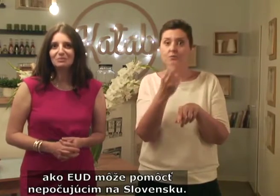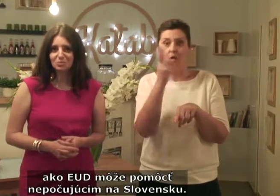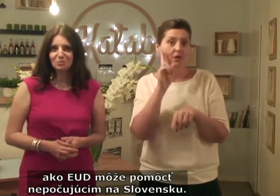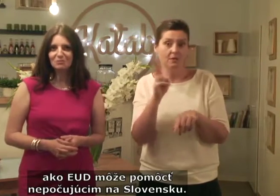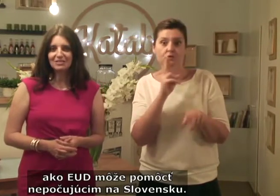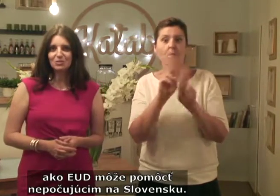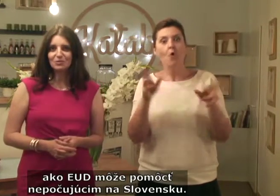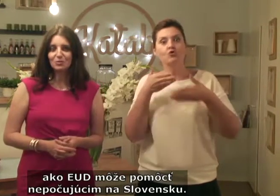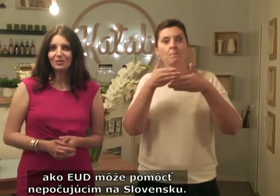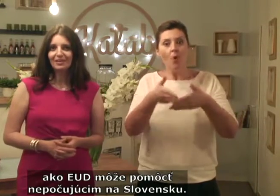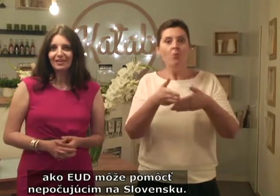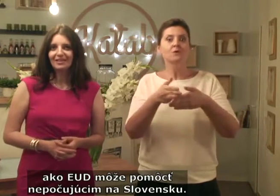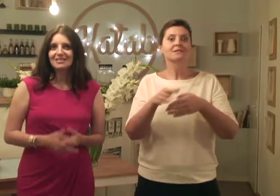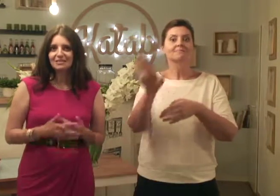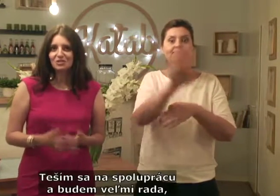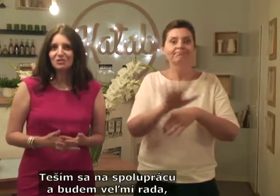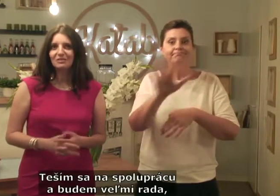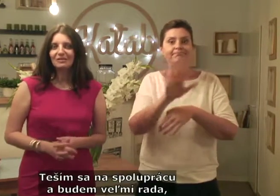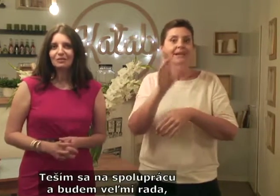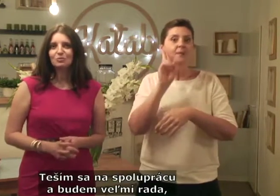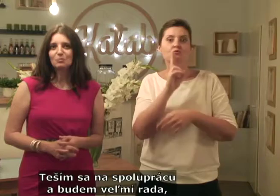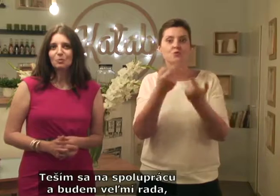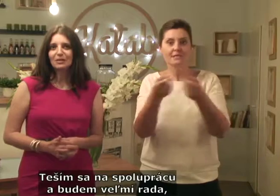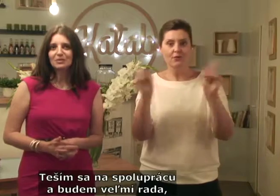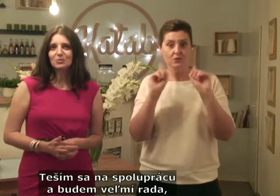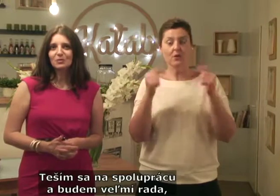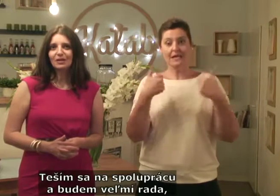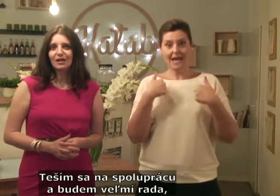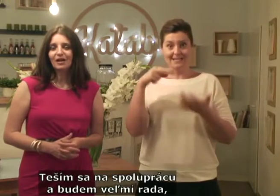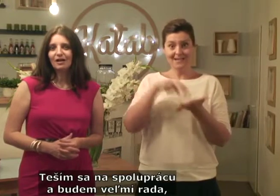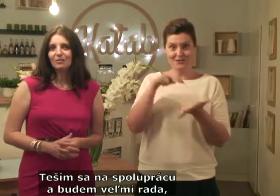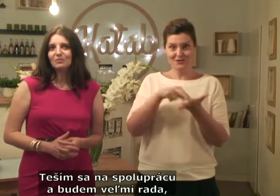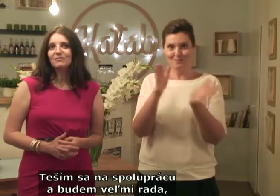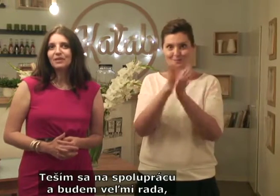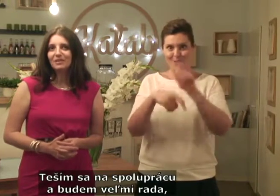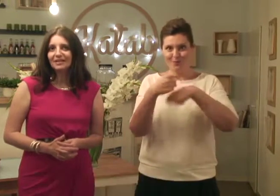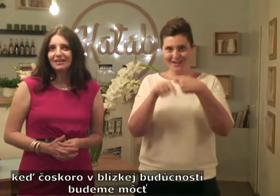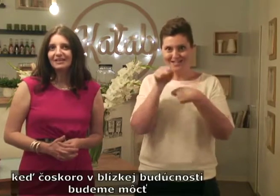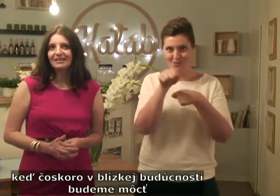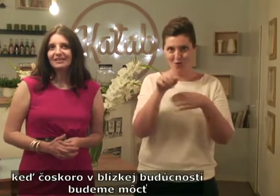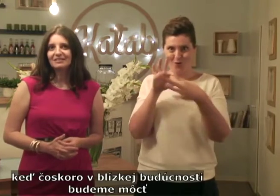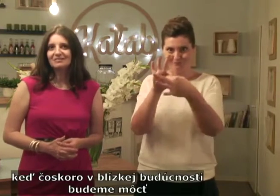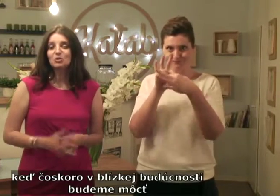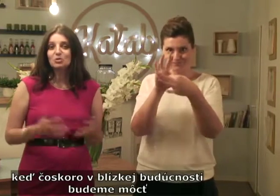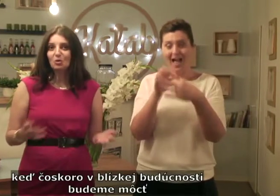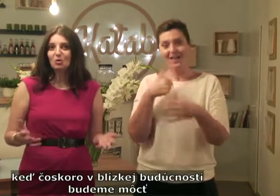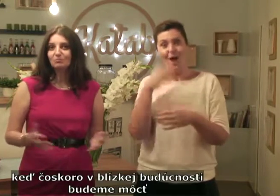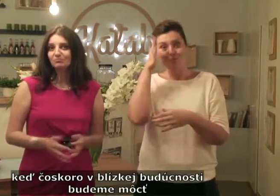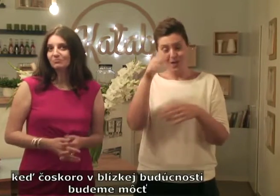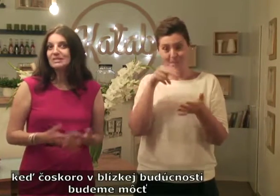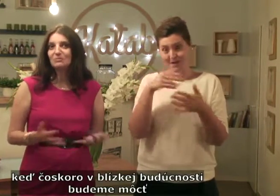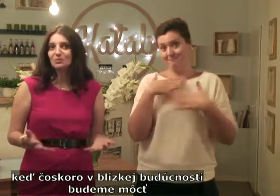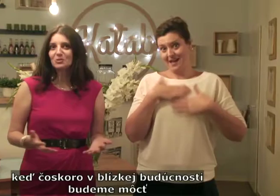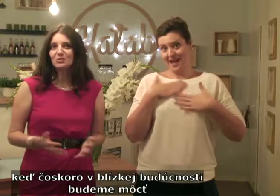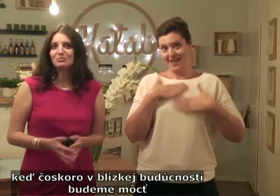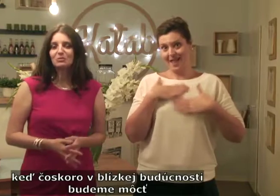pomôcť nepočujúcim na Slovensku. Ja sa teším na túto spoluprácu a budem veľmi rada, keď čoskoro